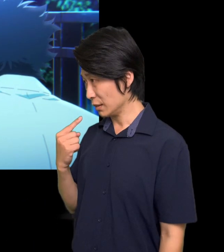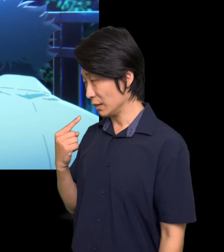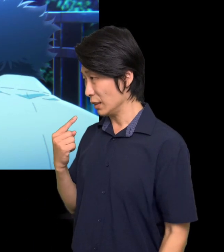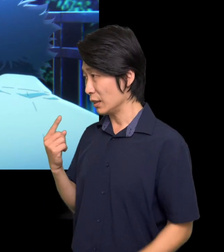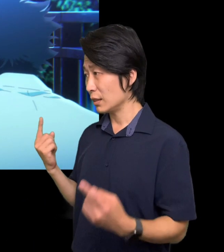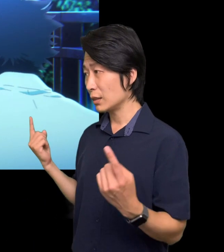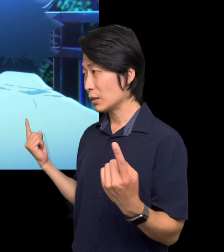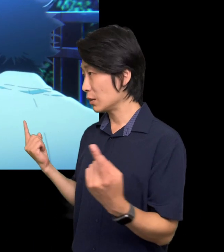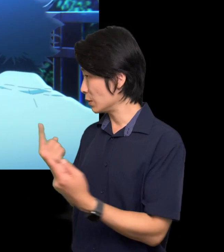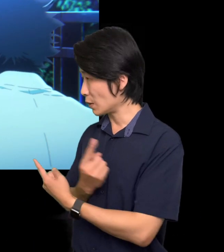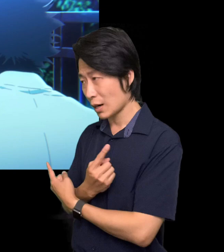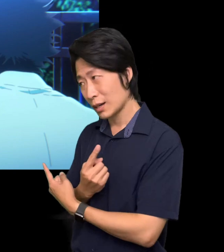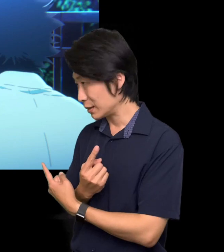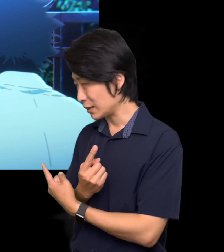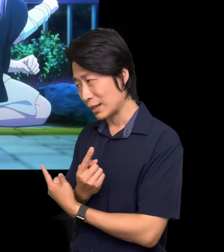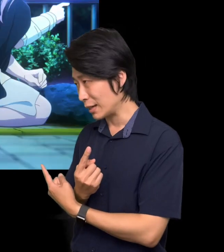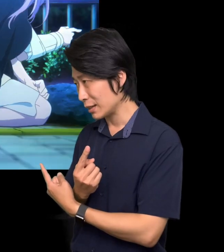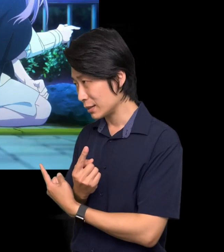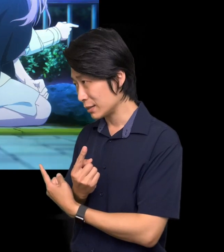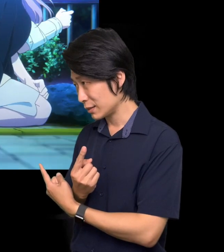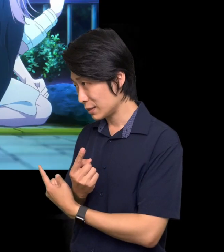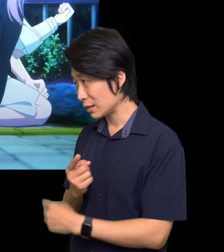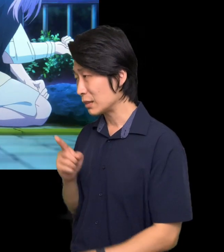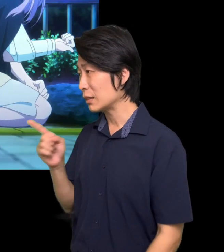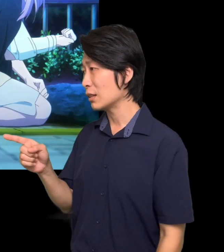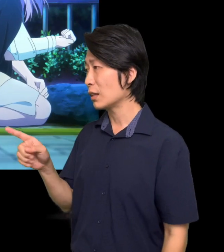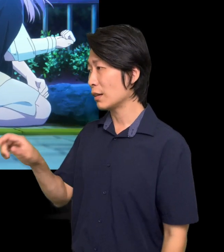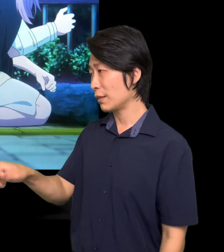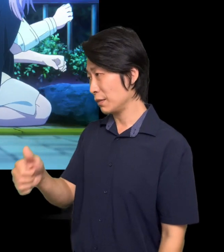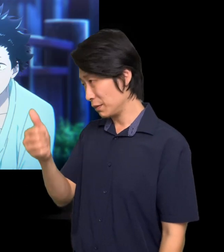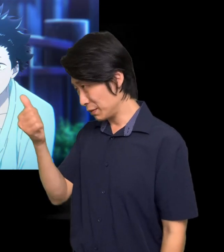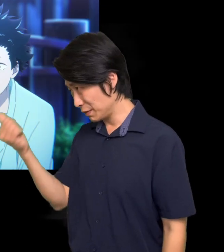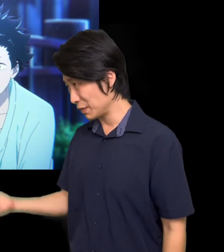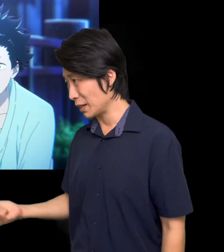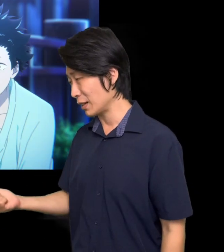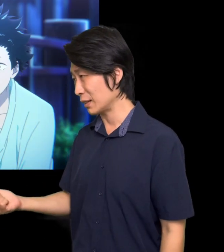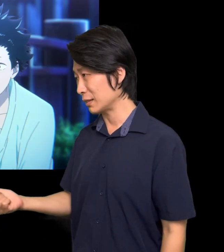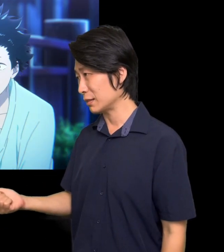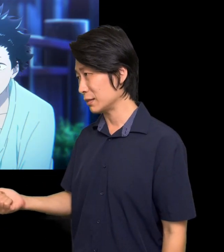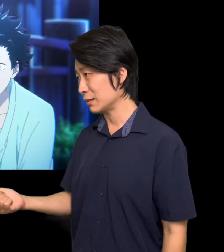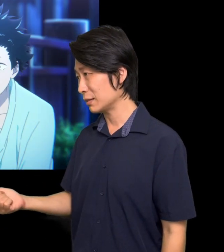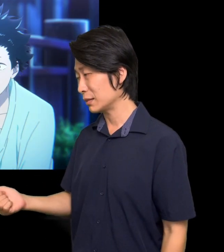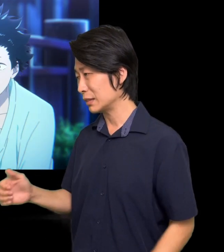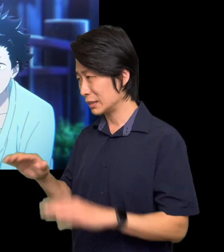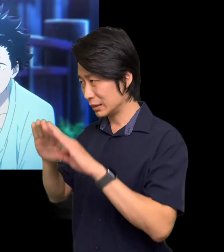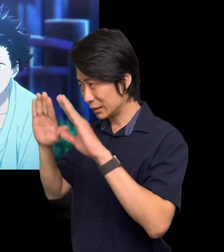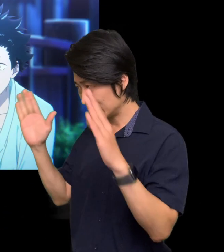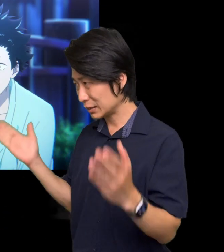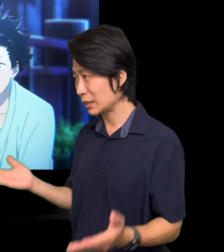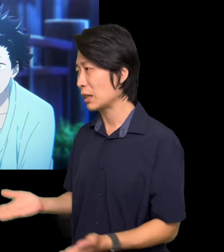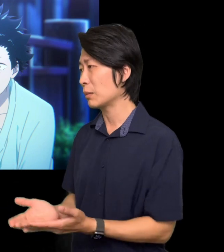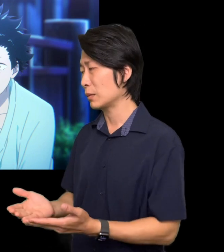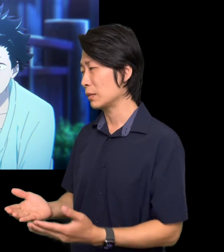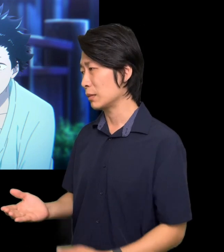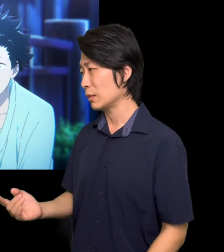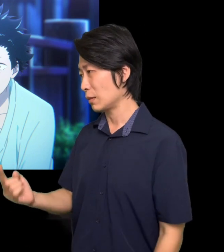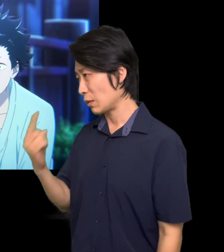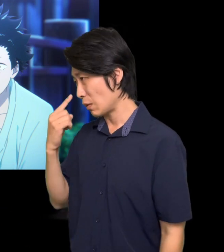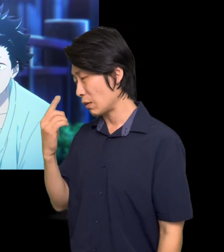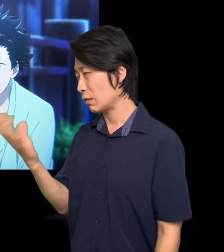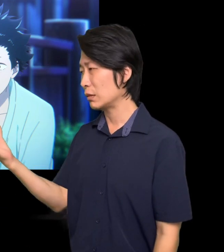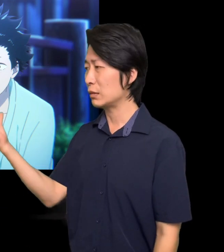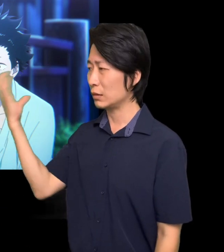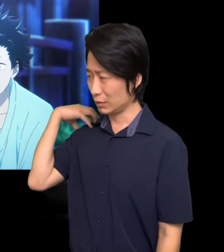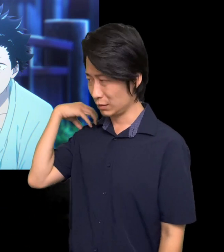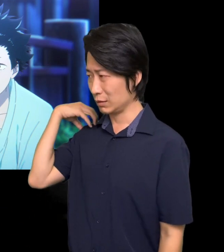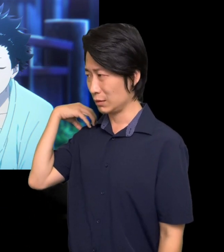私、変わらなかったなら、あなた落ちた。全部、私